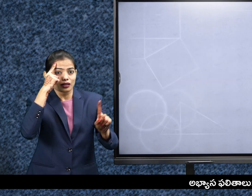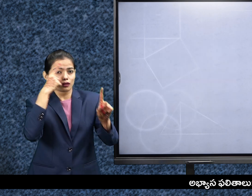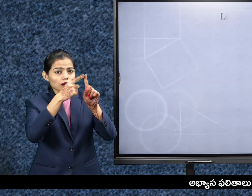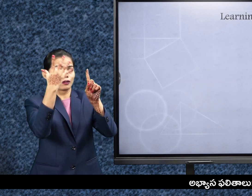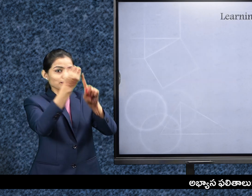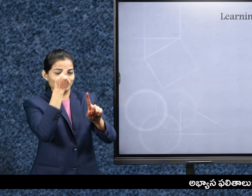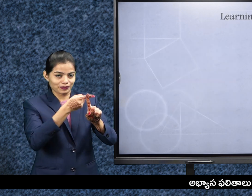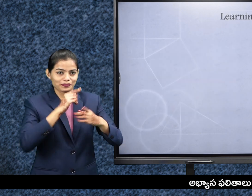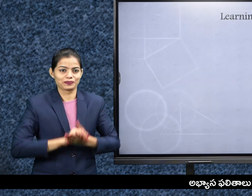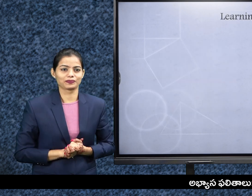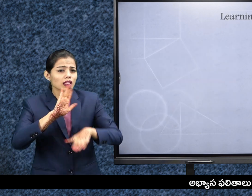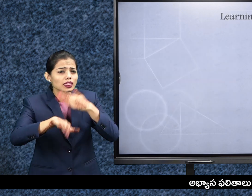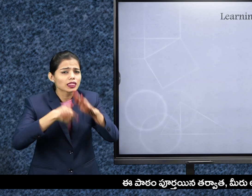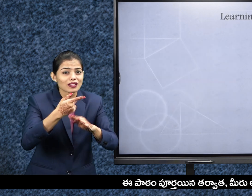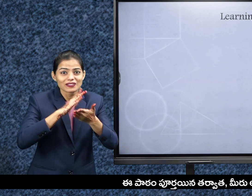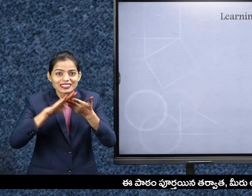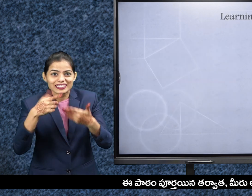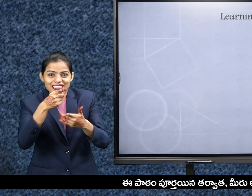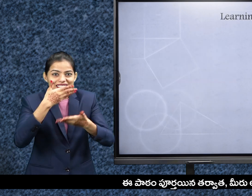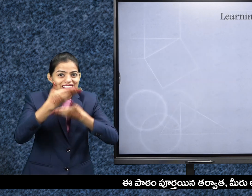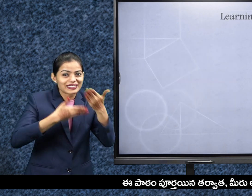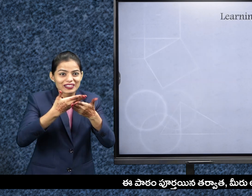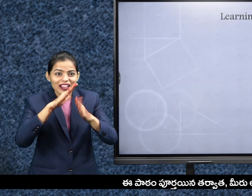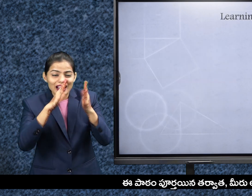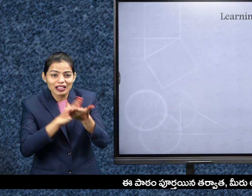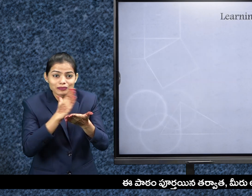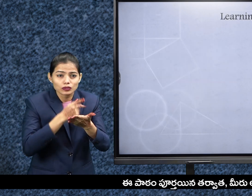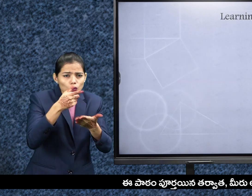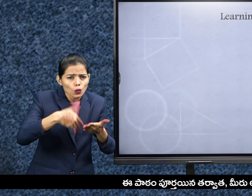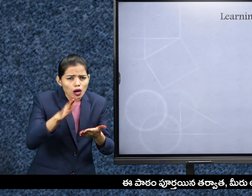అభ్యాస ఫలితాలు. ఈ పాఠం పూర్తయిన తరువాత